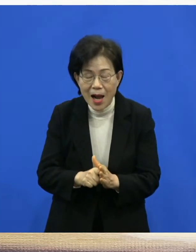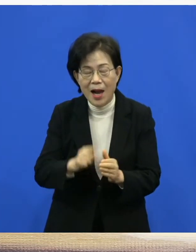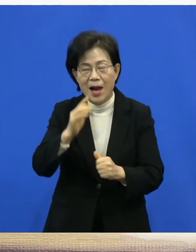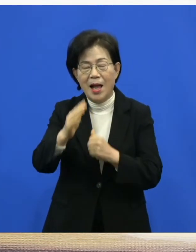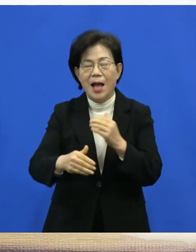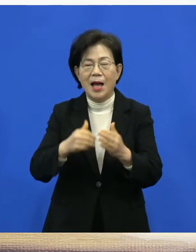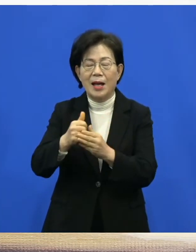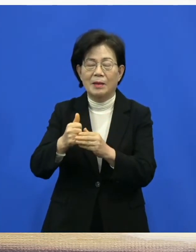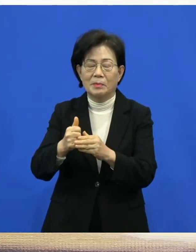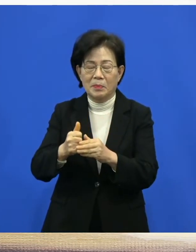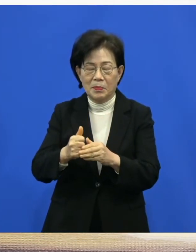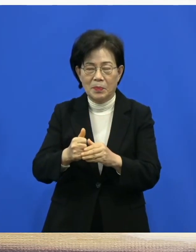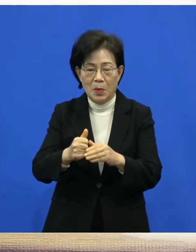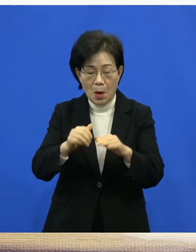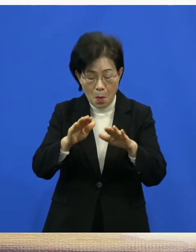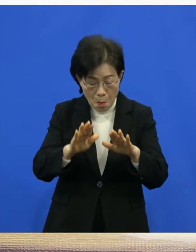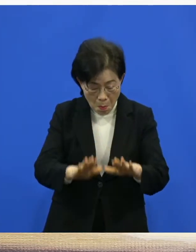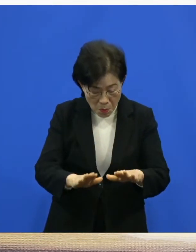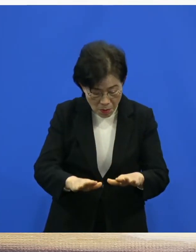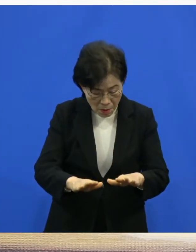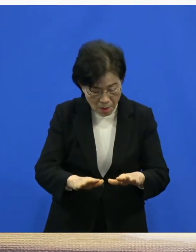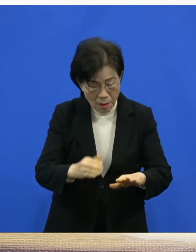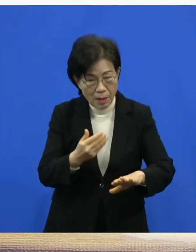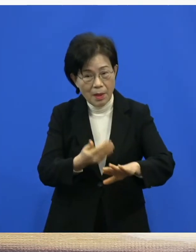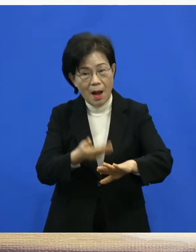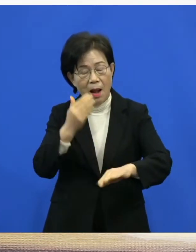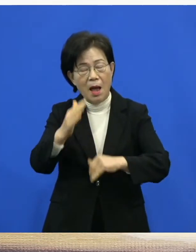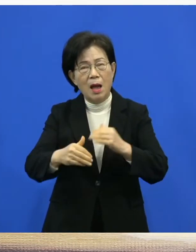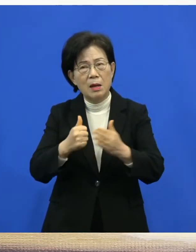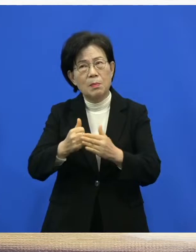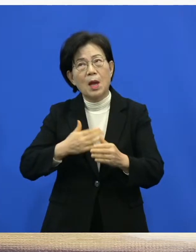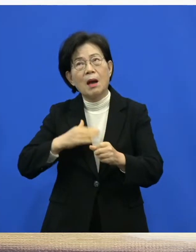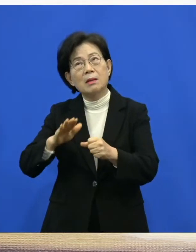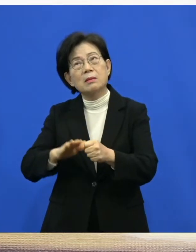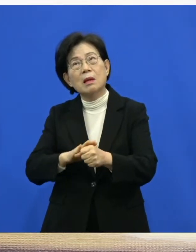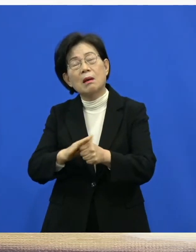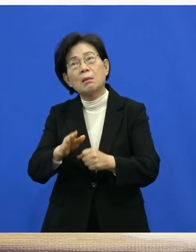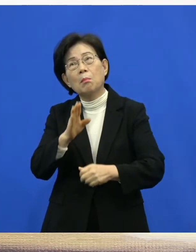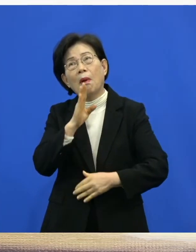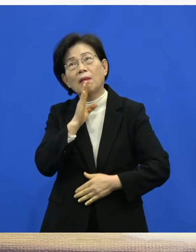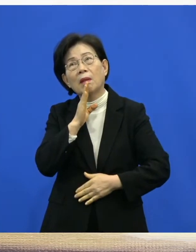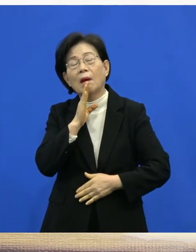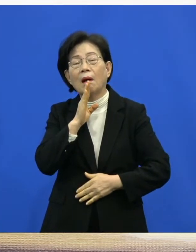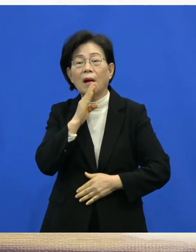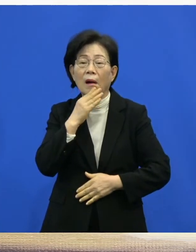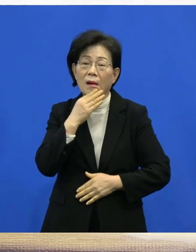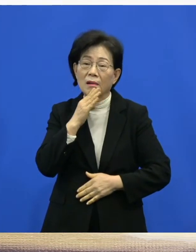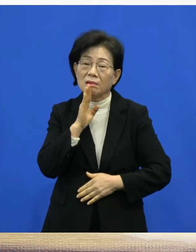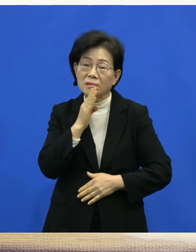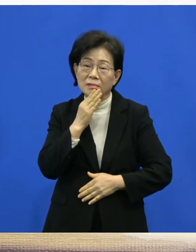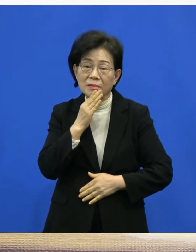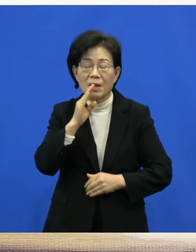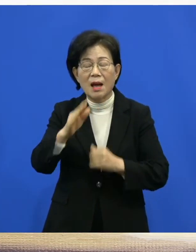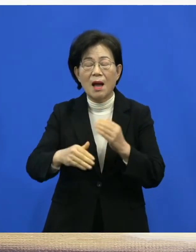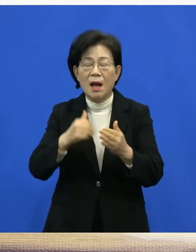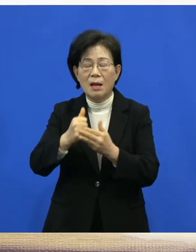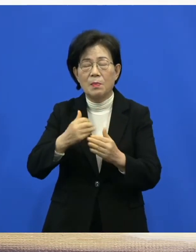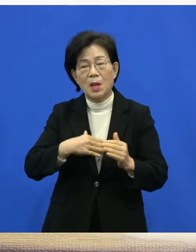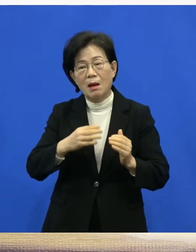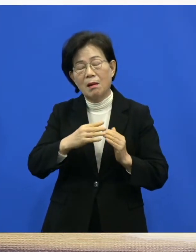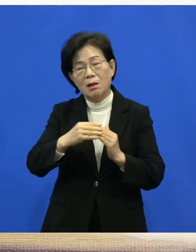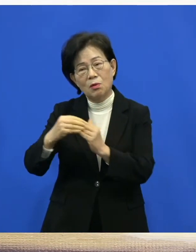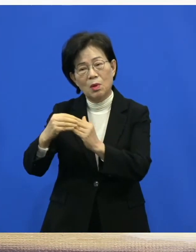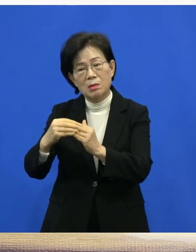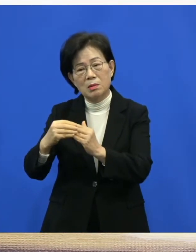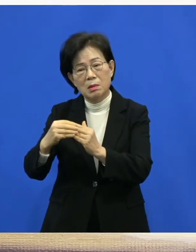우리의 현실은 달라. 현실은 하나님이 나를 사랑하신 거 맞나? 또 하나님이 나를 인도해